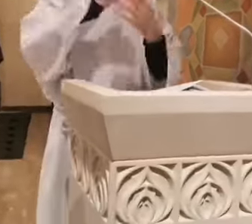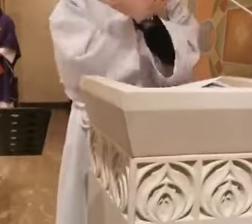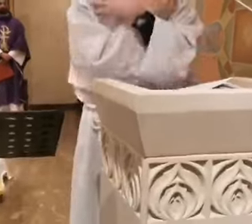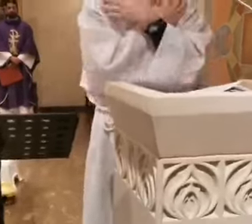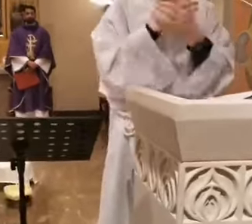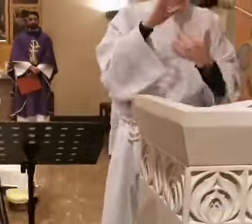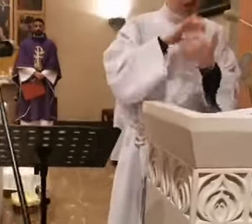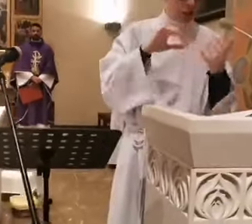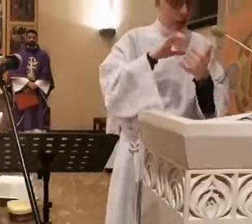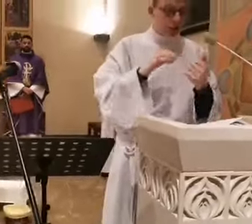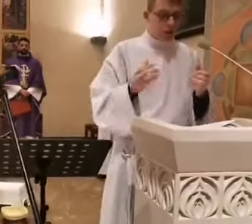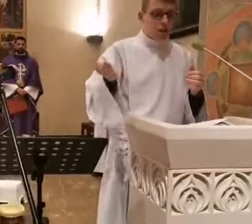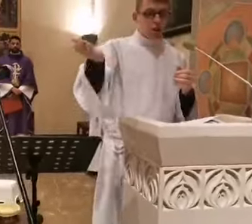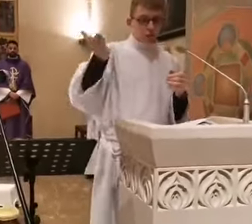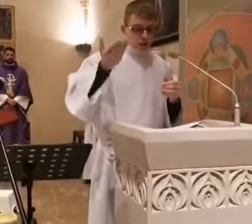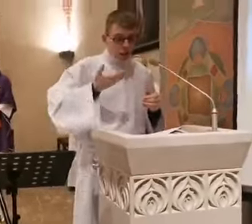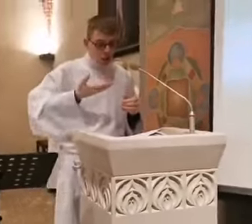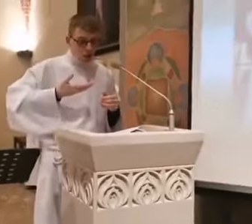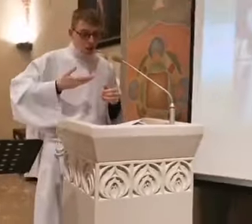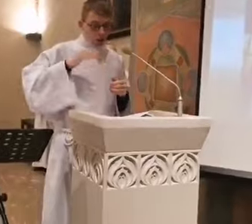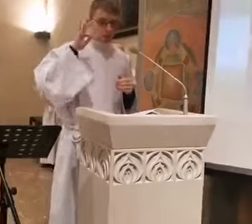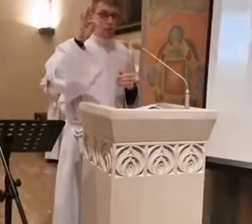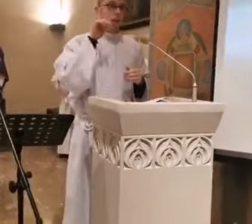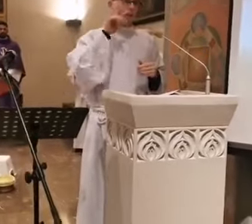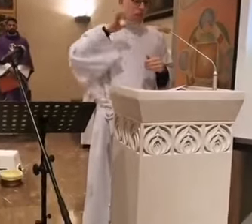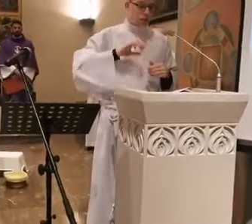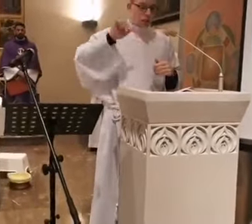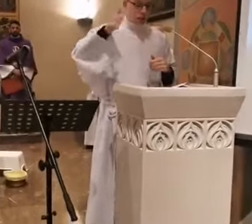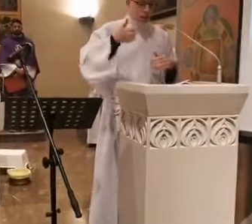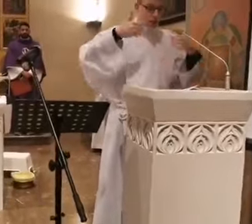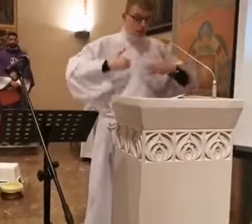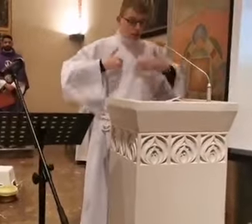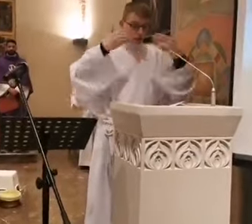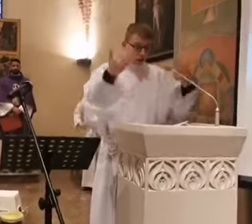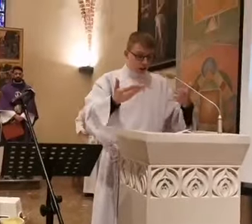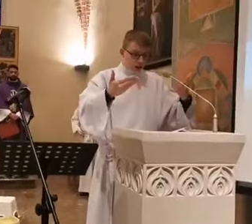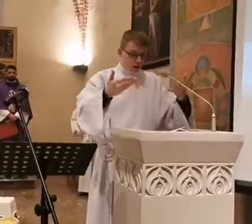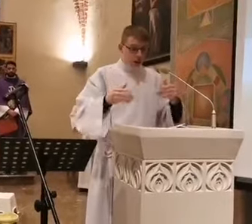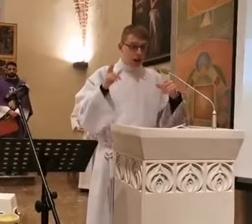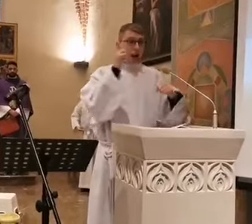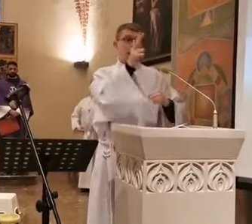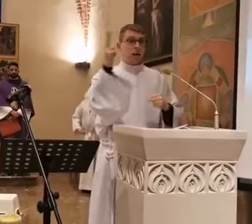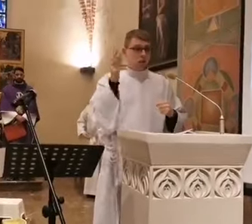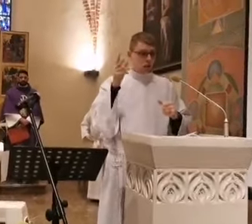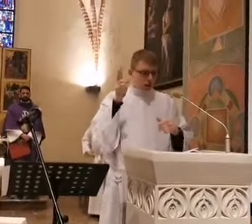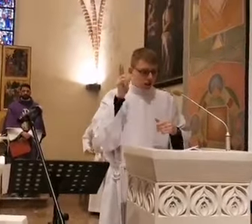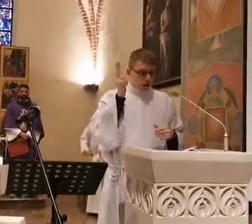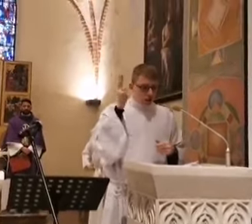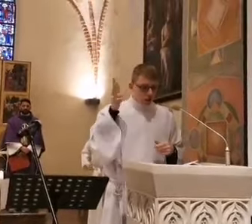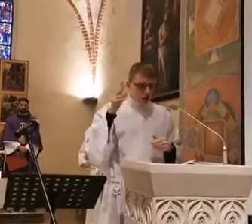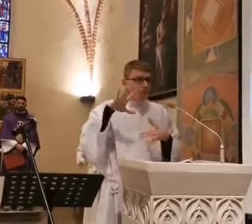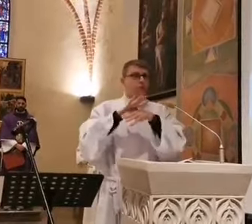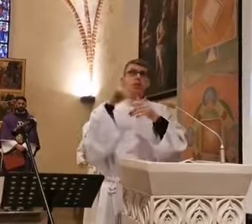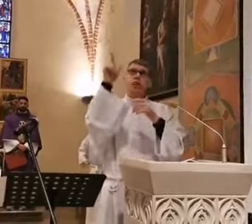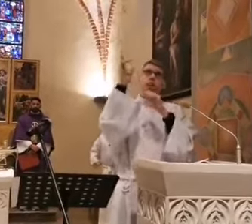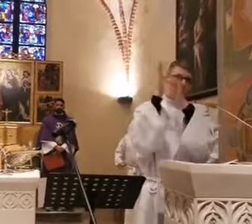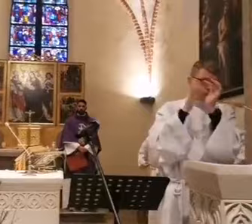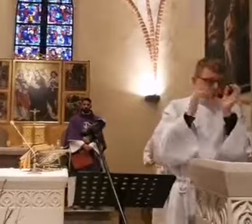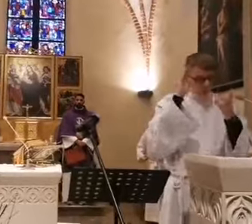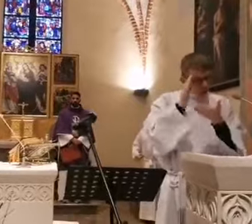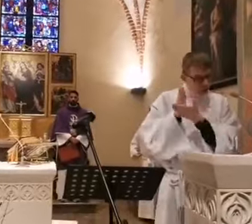Bóg umiłował świat, że dał swojego Syna jednorodzonego. Każdy, kto